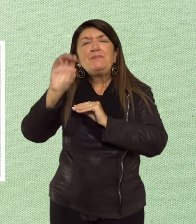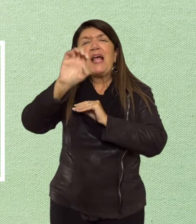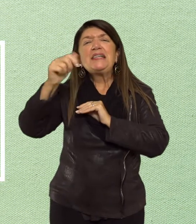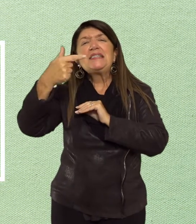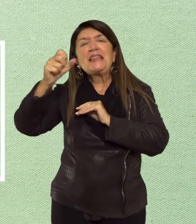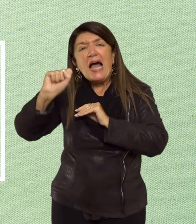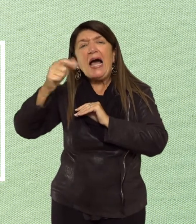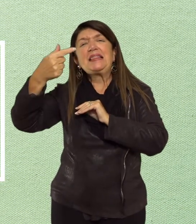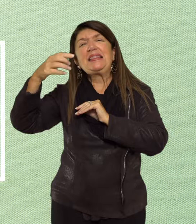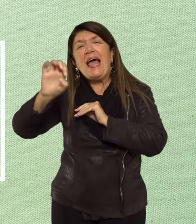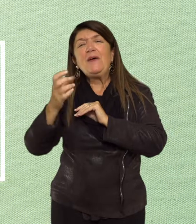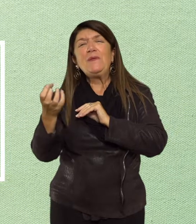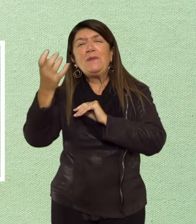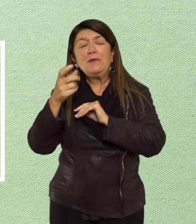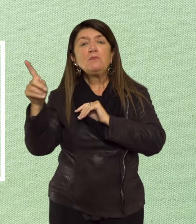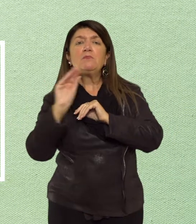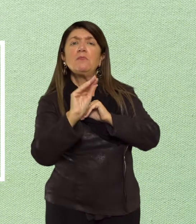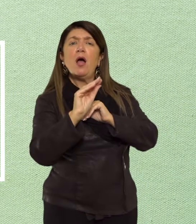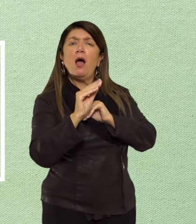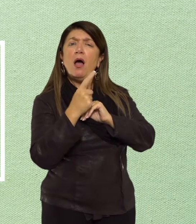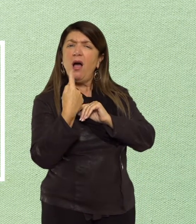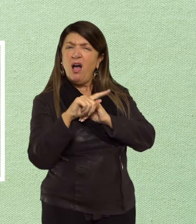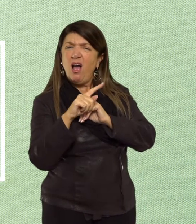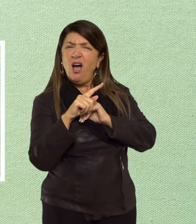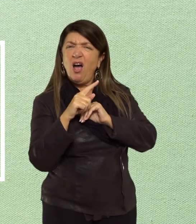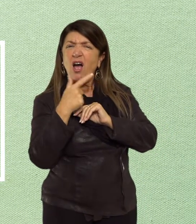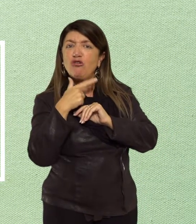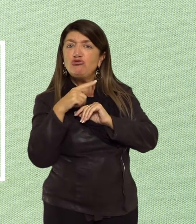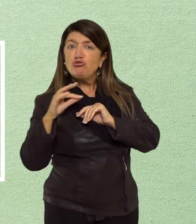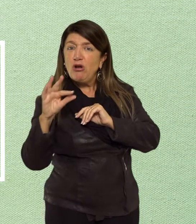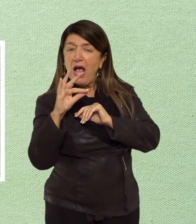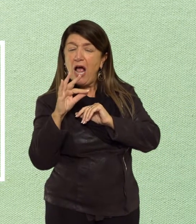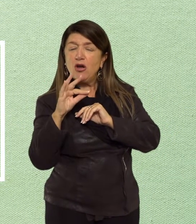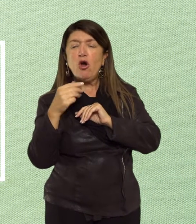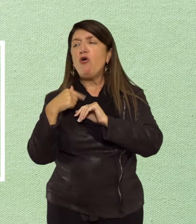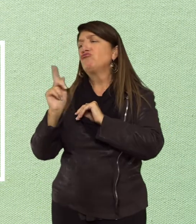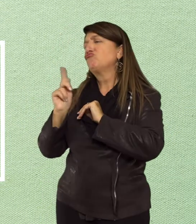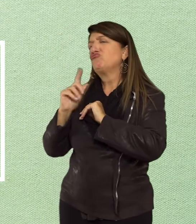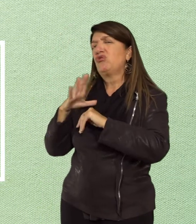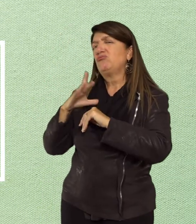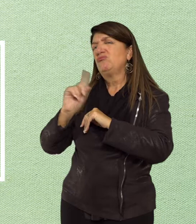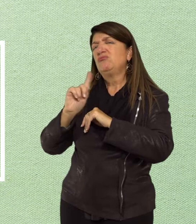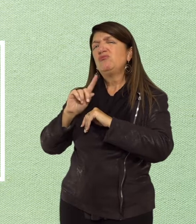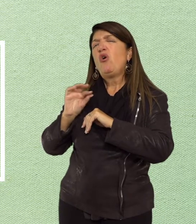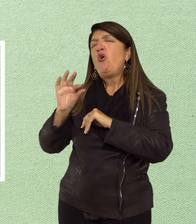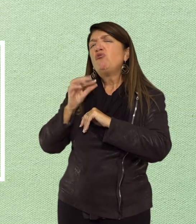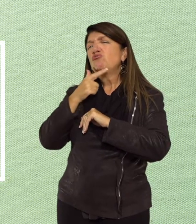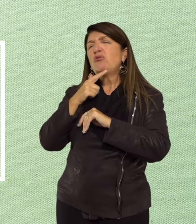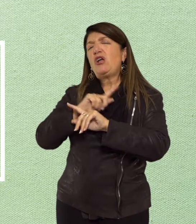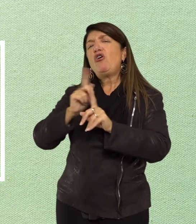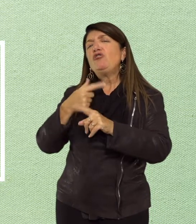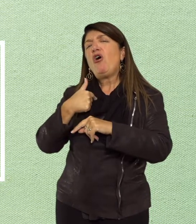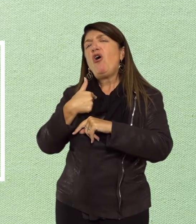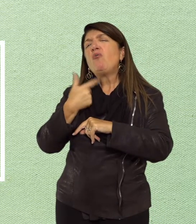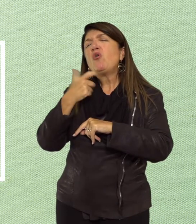fresco. Con zucchero, senza zucchero? No, solitamente lo bevo senza zucchero perché mi piace proprio il gusto che ha del